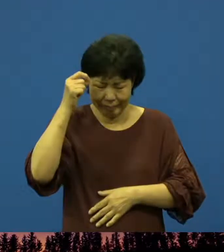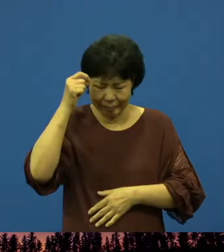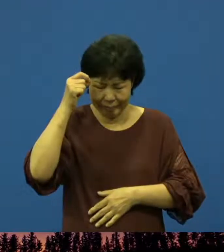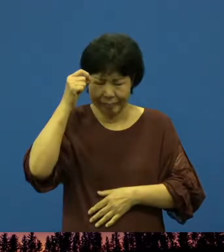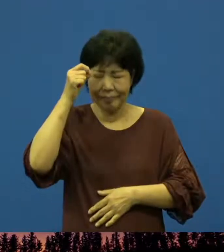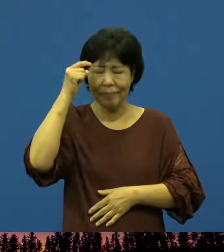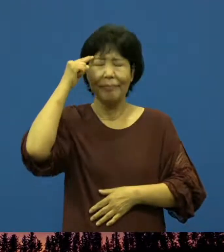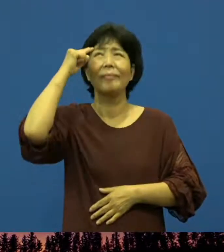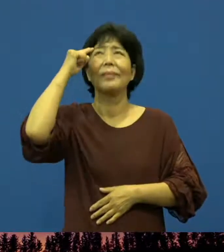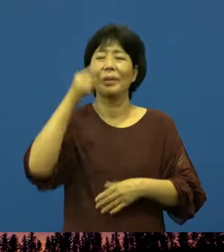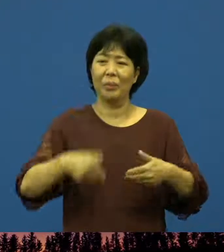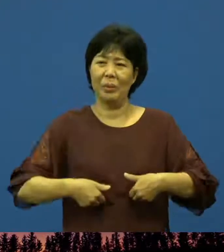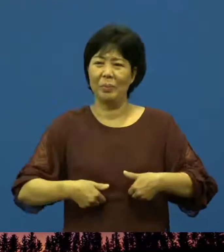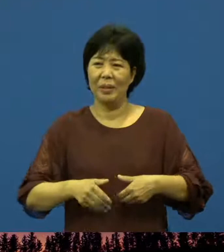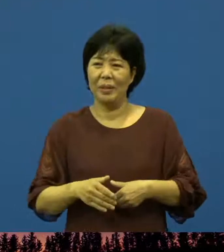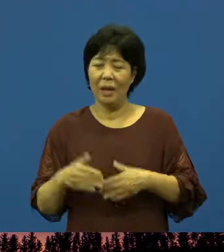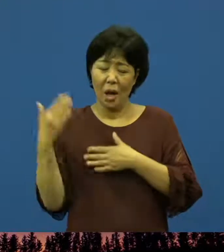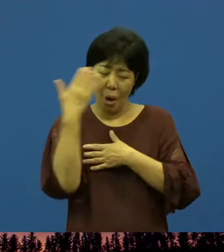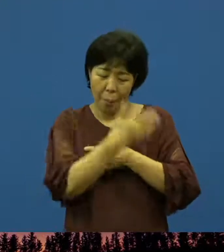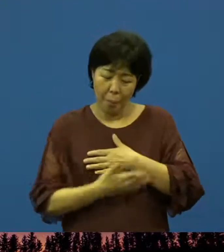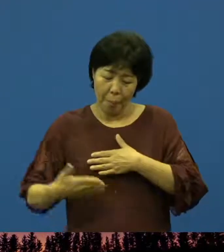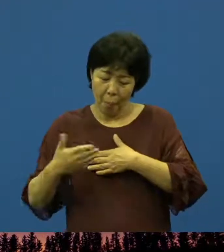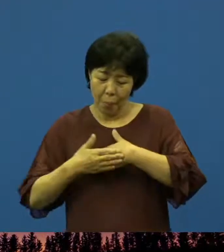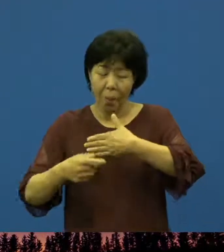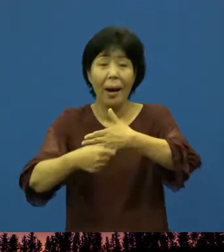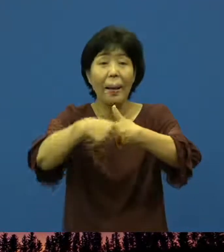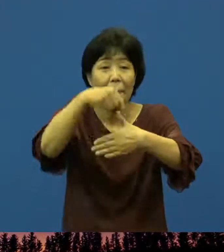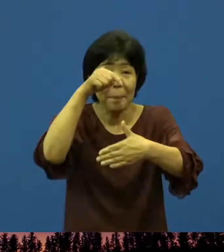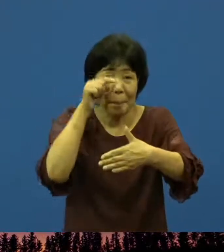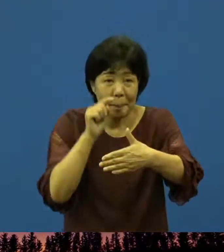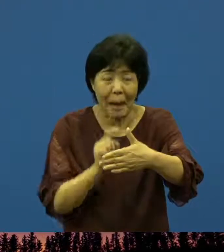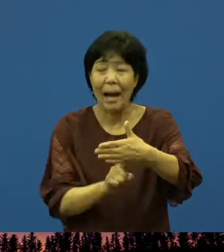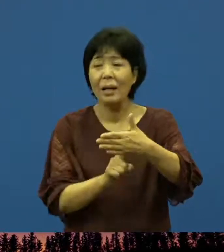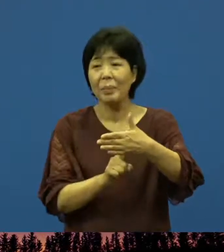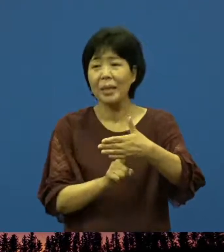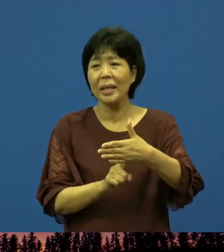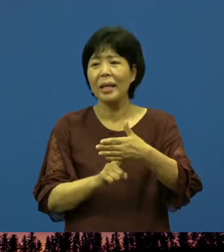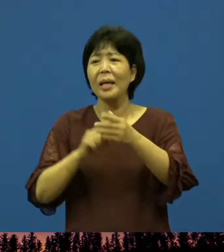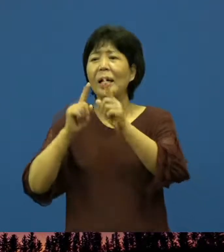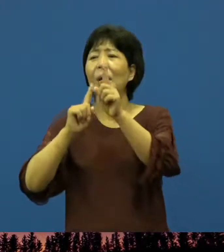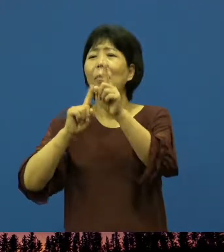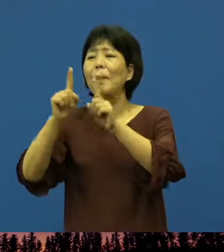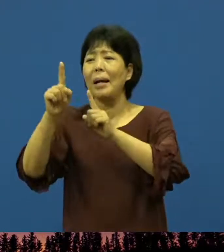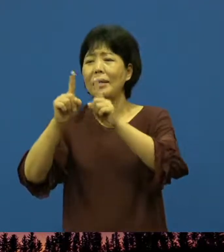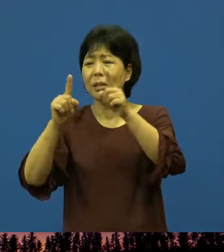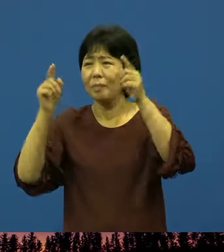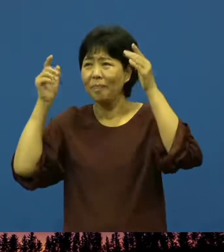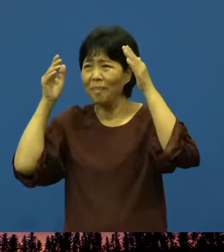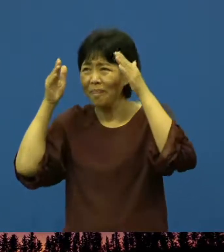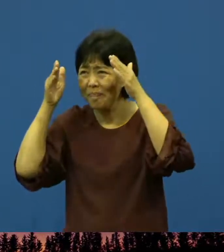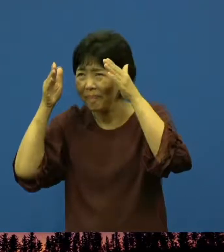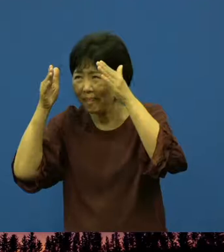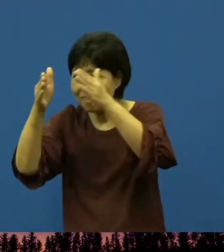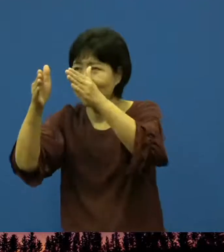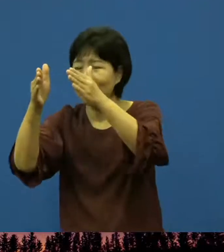온 몸과 마음이 그 영혼이 그 말씀 앞에 반응하는 시간을 가져보았습니다.